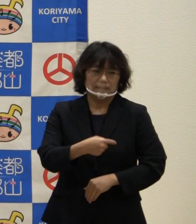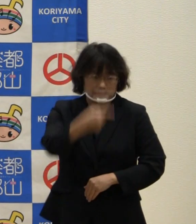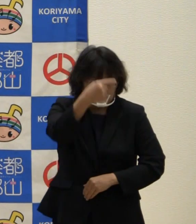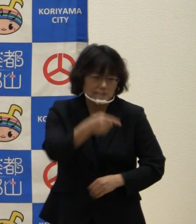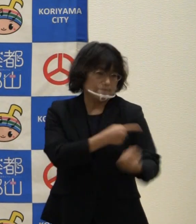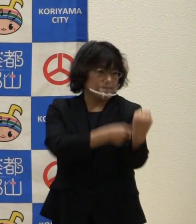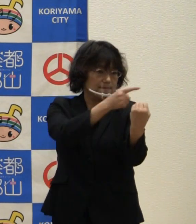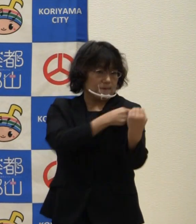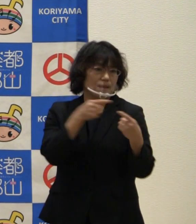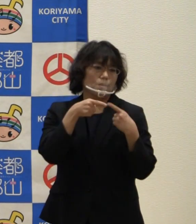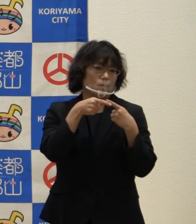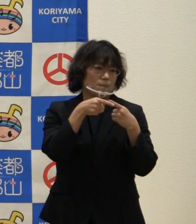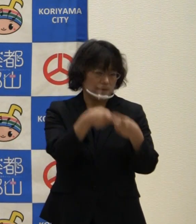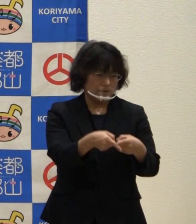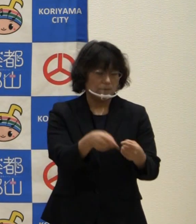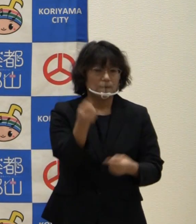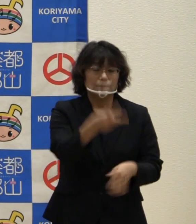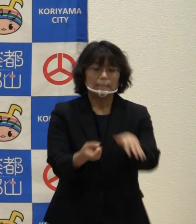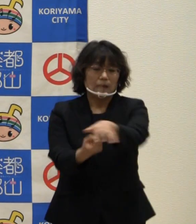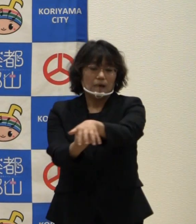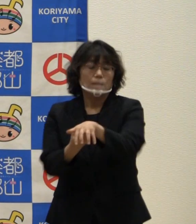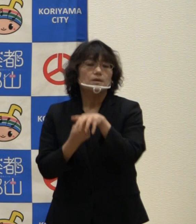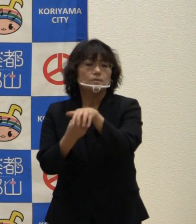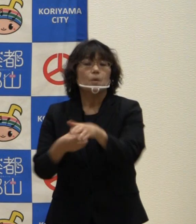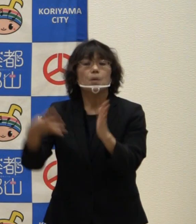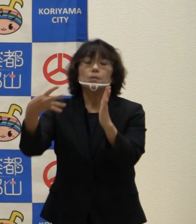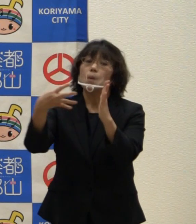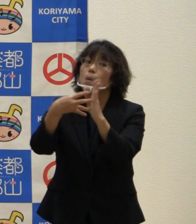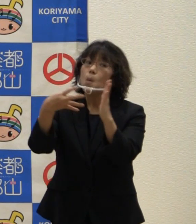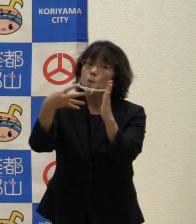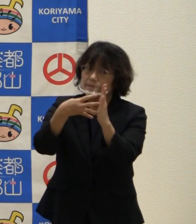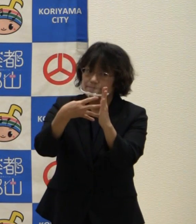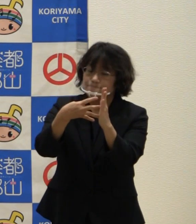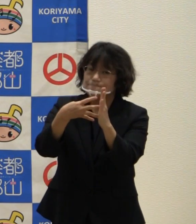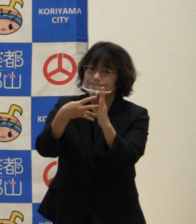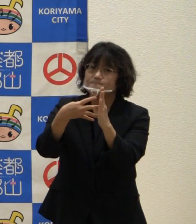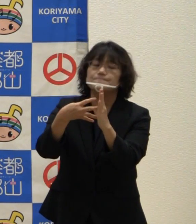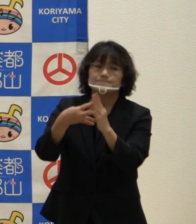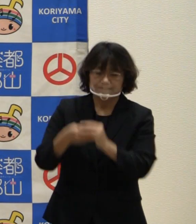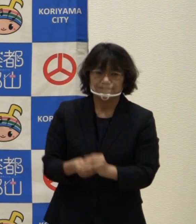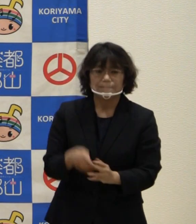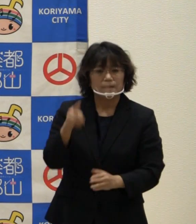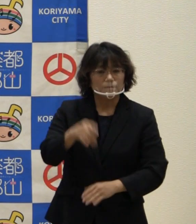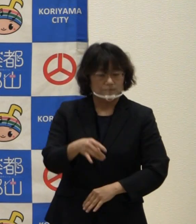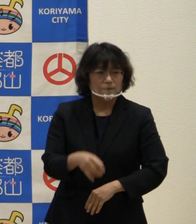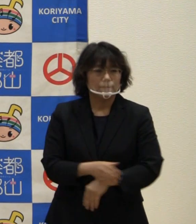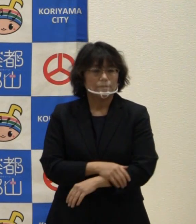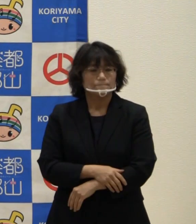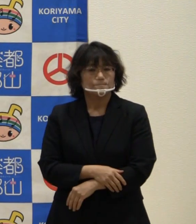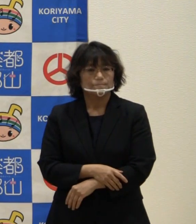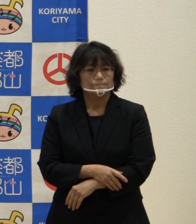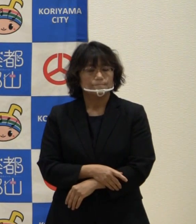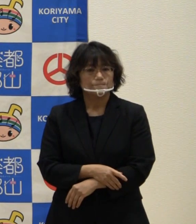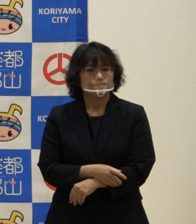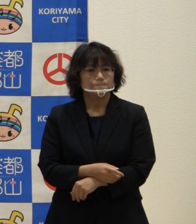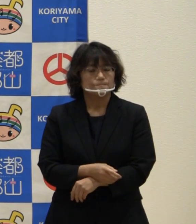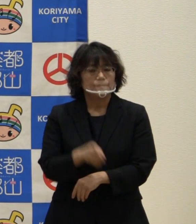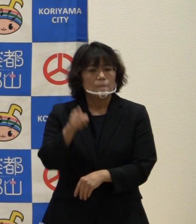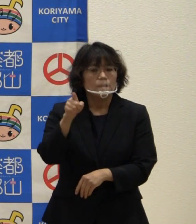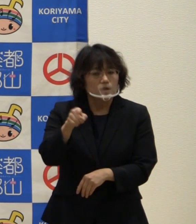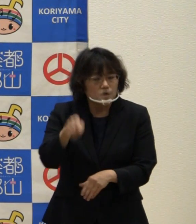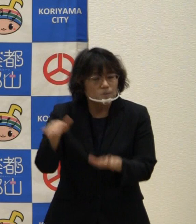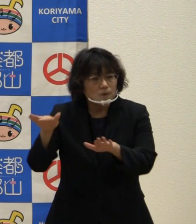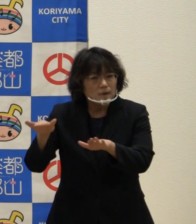それから農業法人の私は非常に大きな役割をやっているのではないかと思います。これもですね、今ま